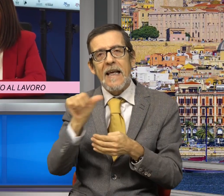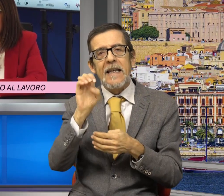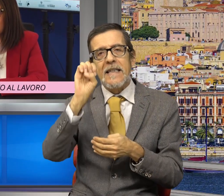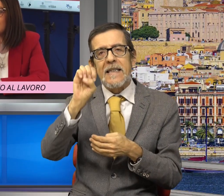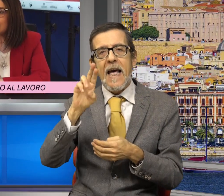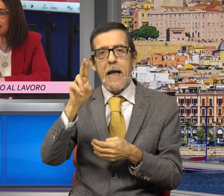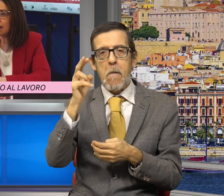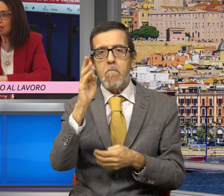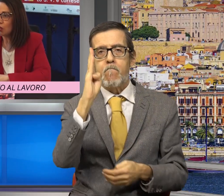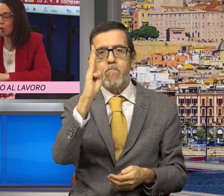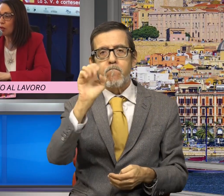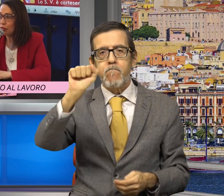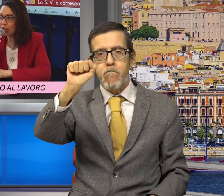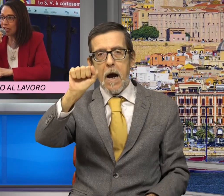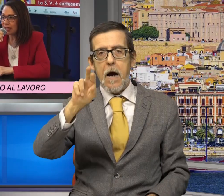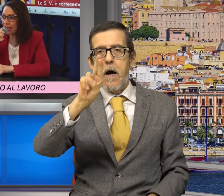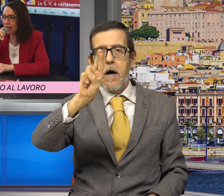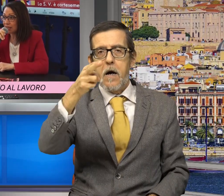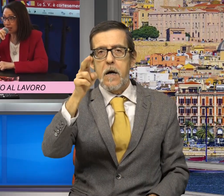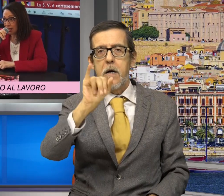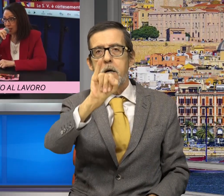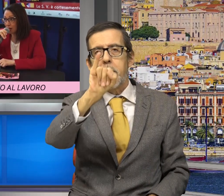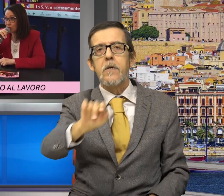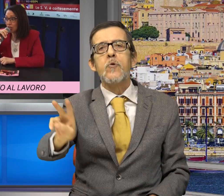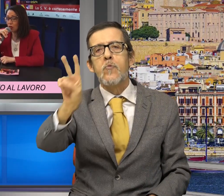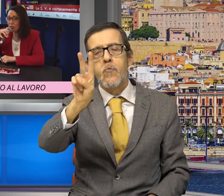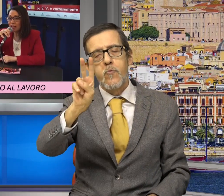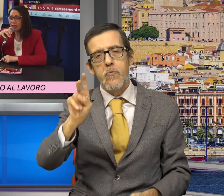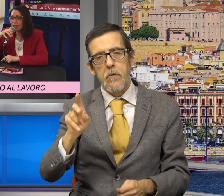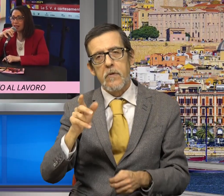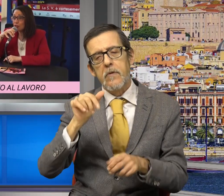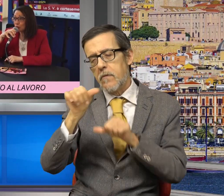di un territorio ormai nella sua fase post-industriale. Cinema, ha detto, e anche